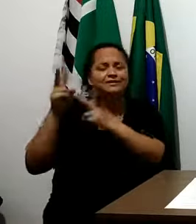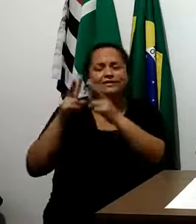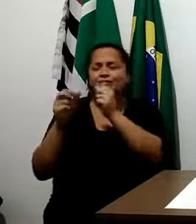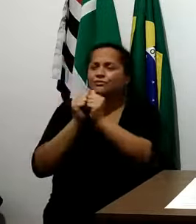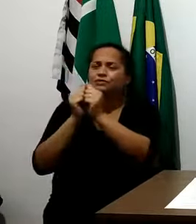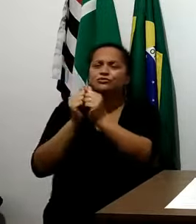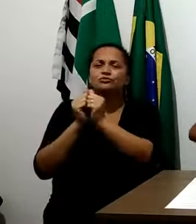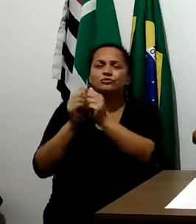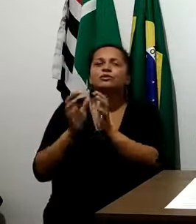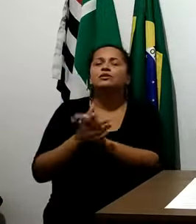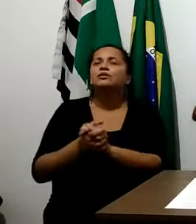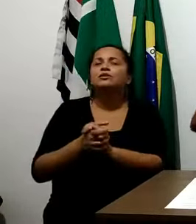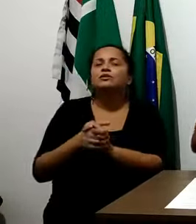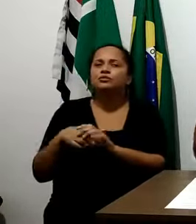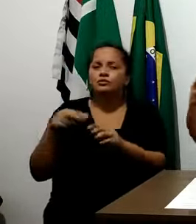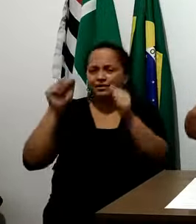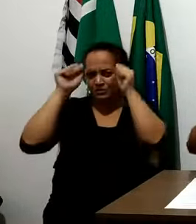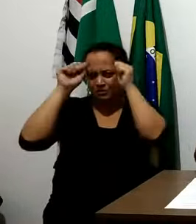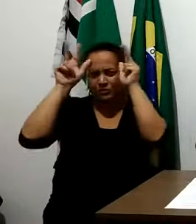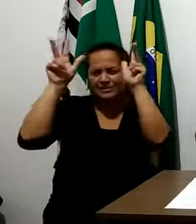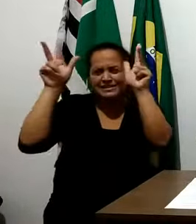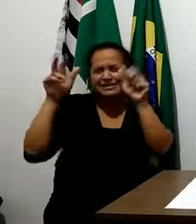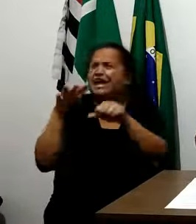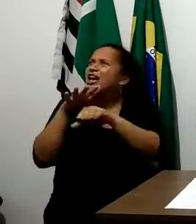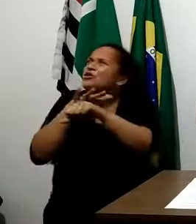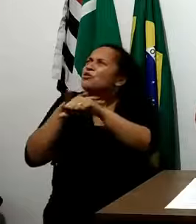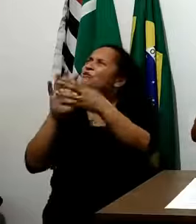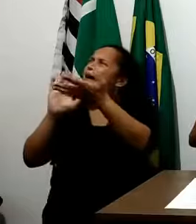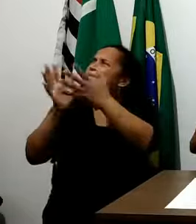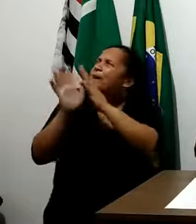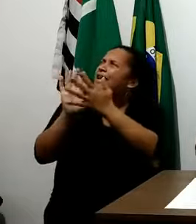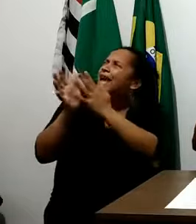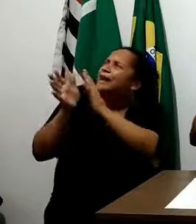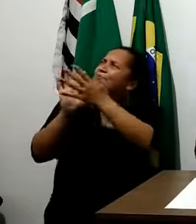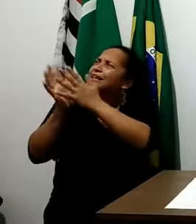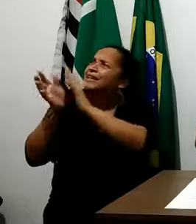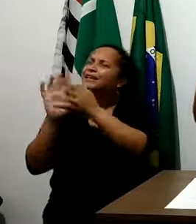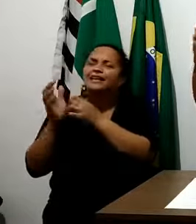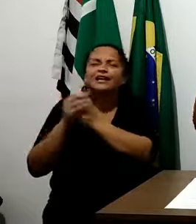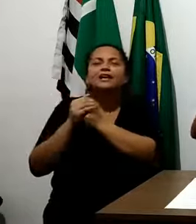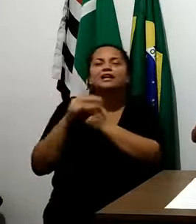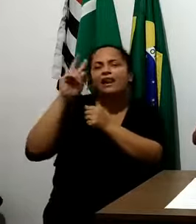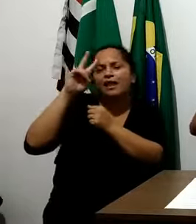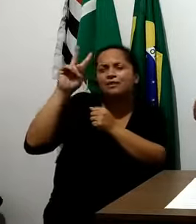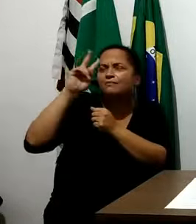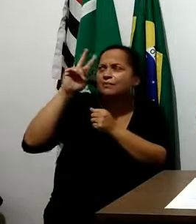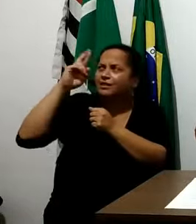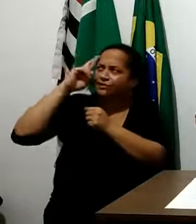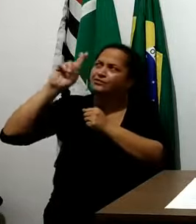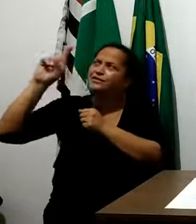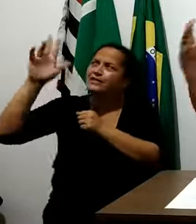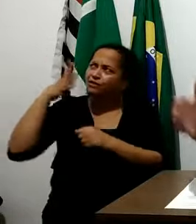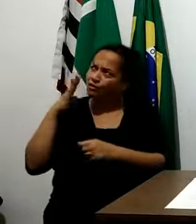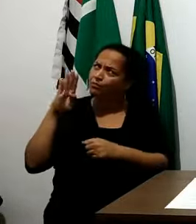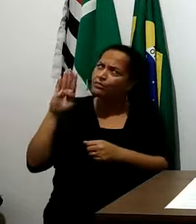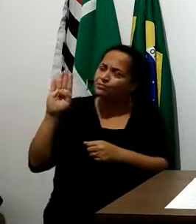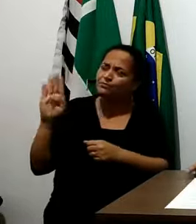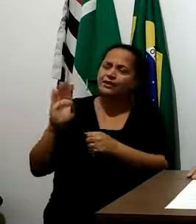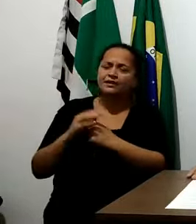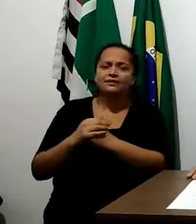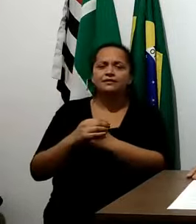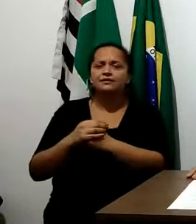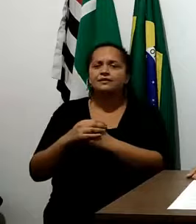isso. Então ele vai conversando com o Senhor de uma forma íntima e lembrando o Senhor daquelas promessas que ele tinha feito para o